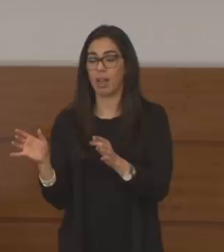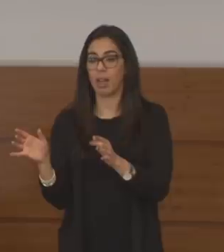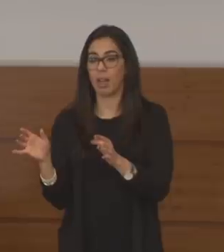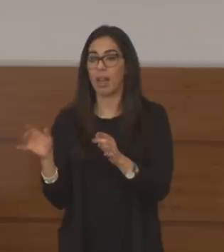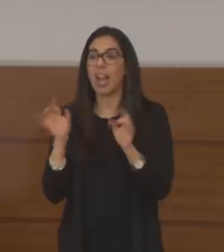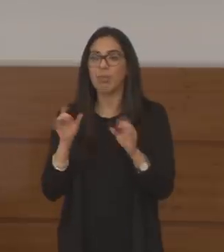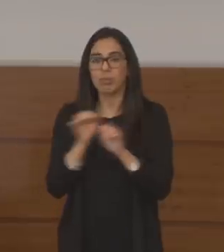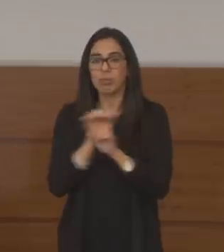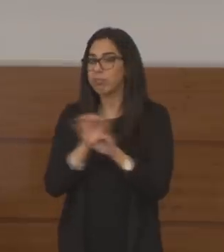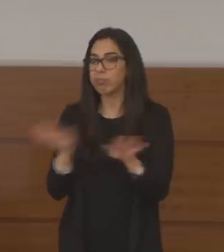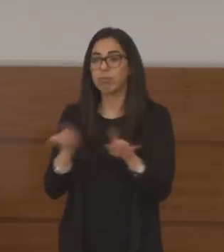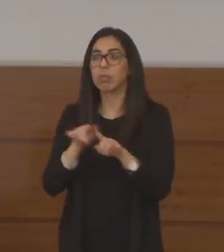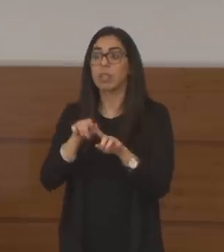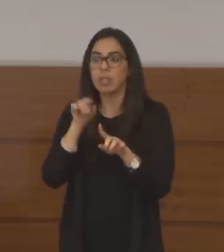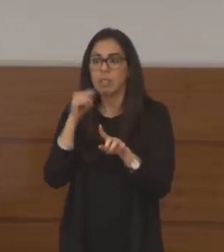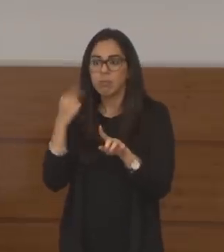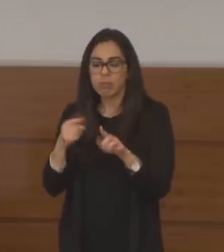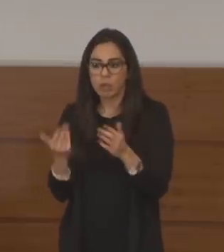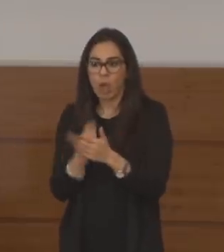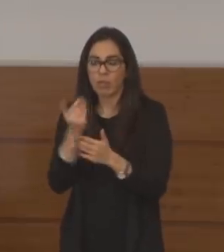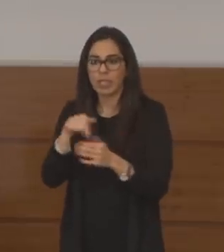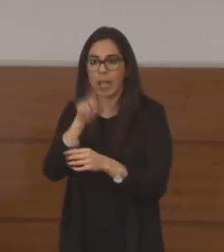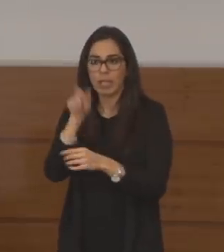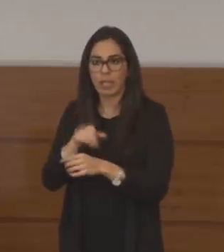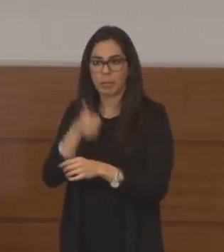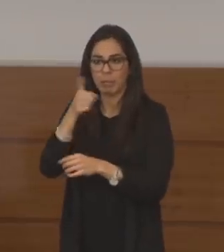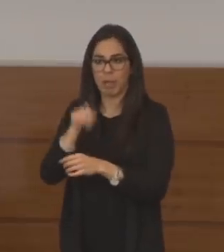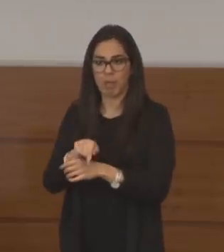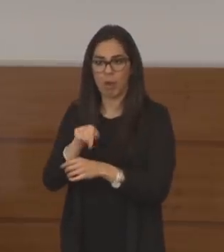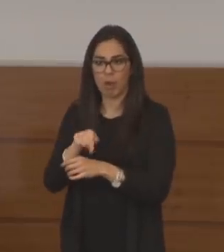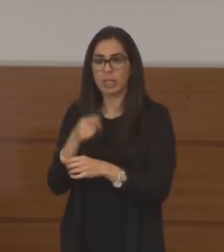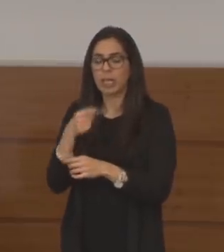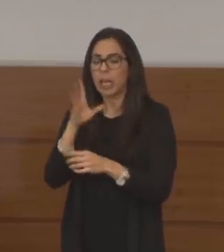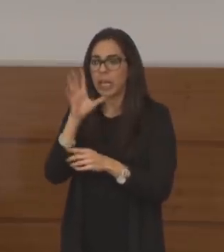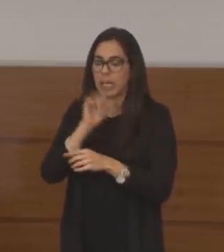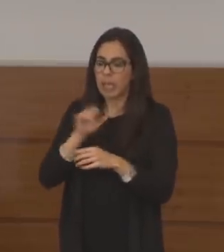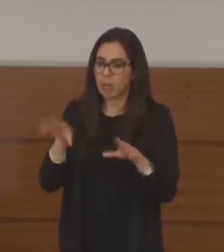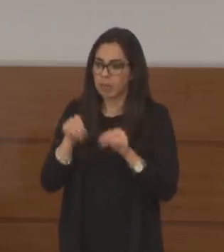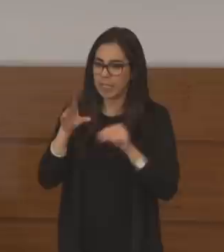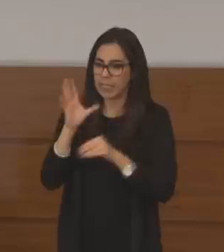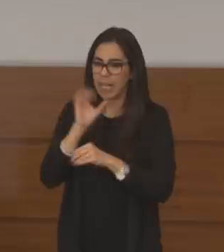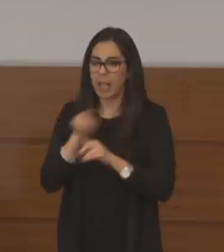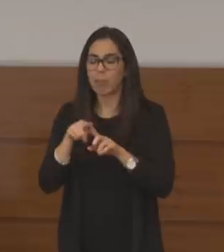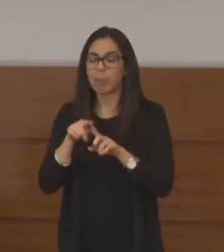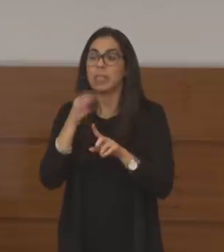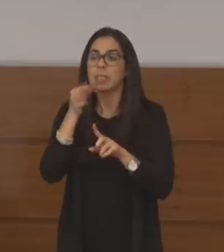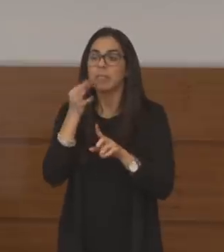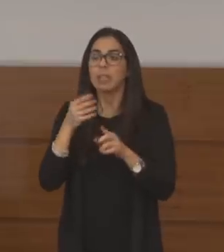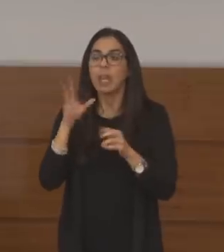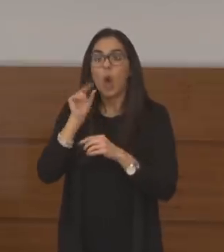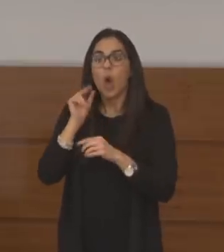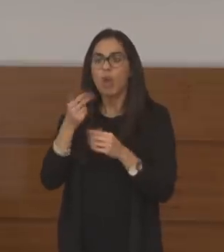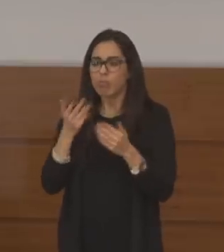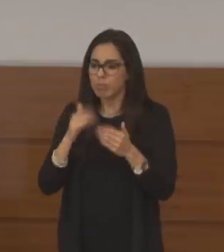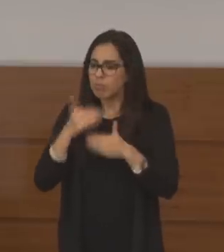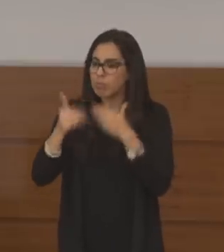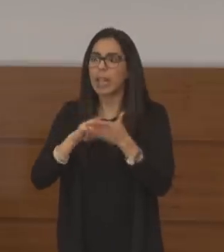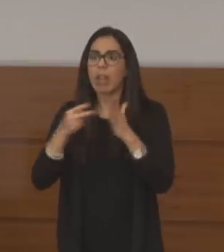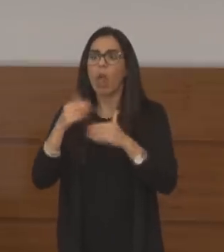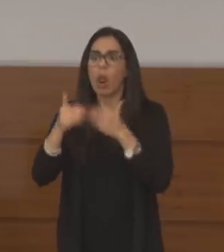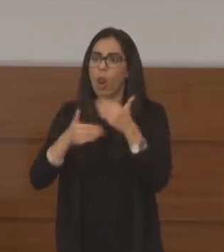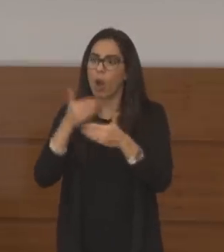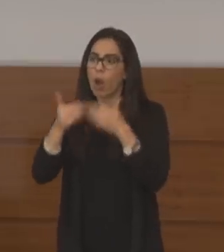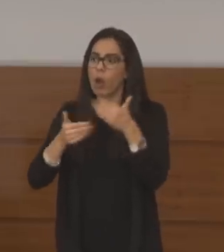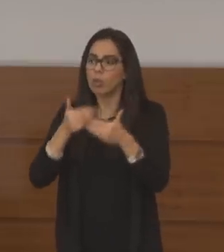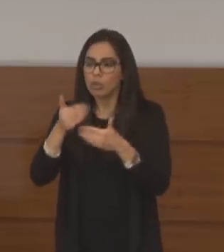nuova che stiamo comprendendo e quindi le conoscenze che andiamo a sviluppare gli sviluppi tecnologici che si stanno